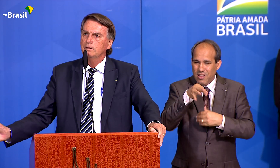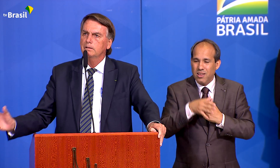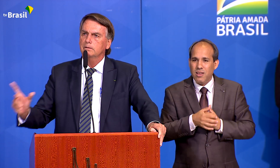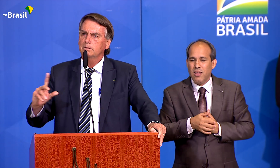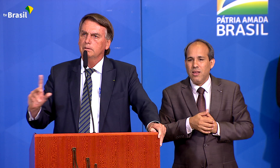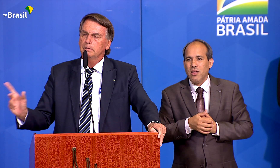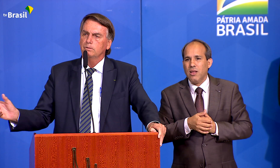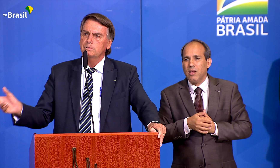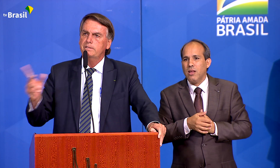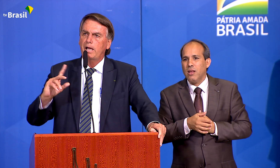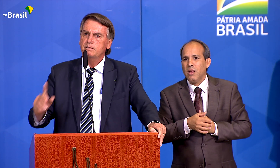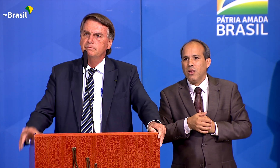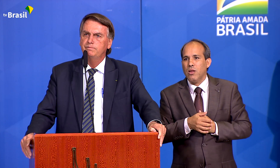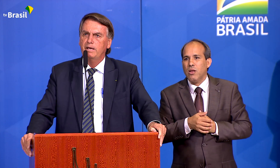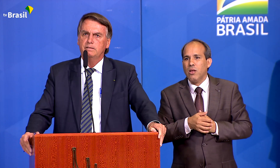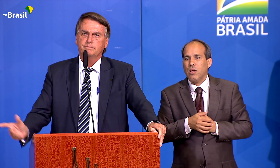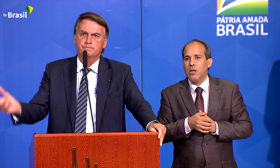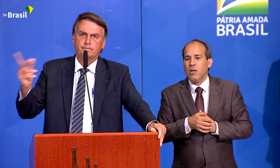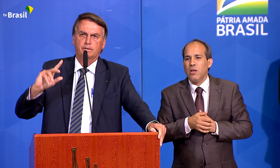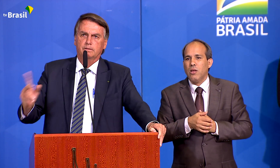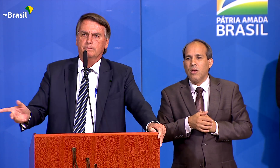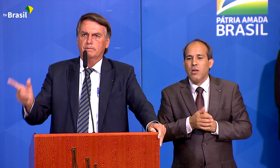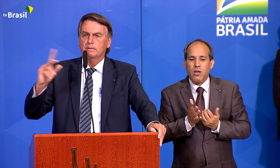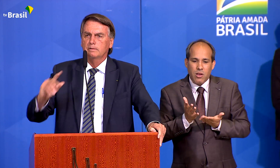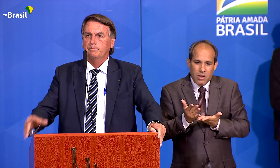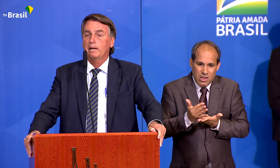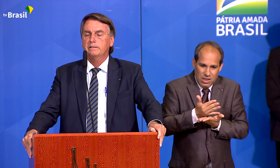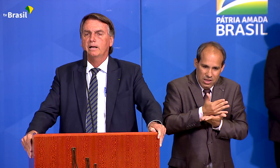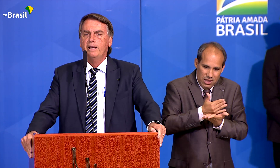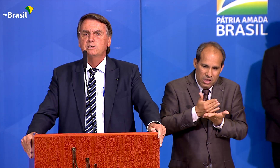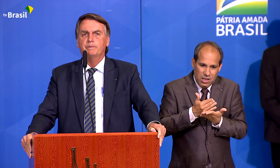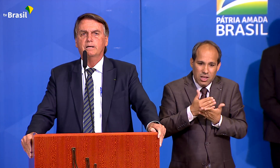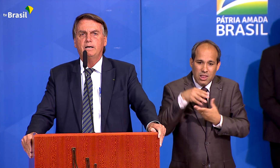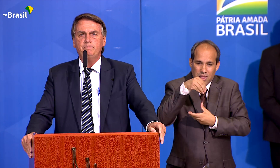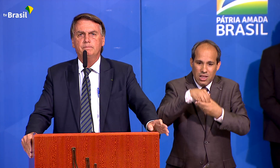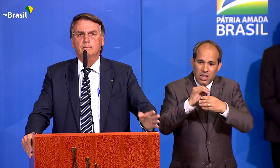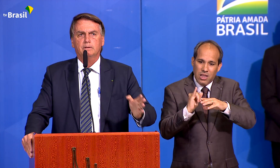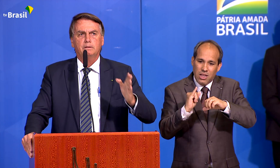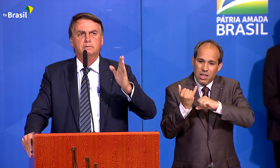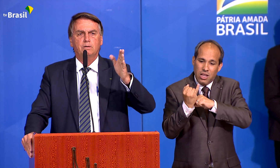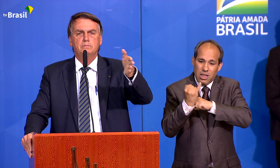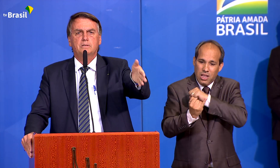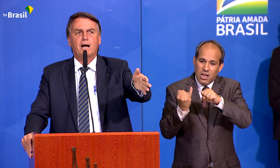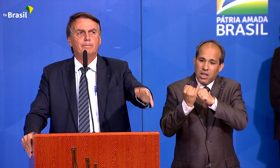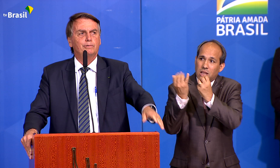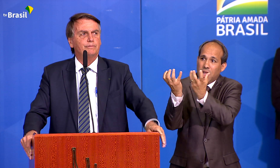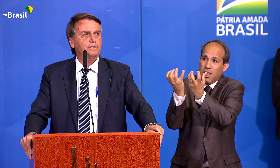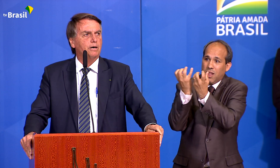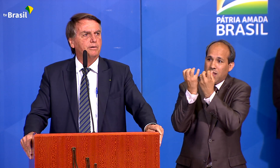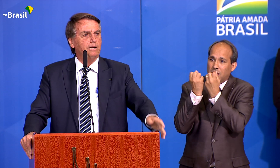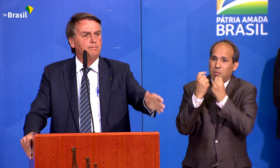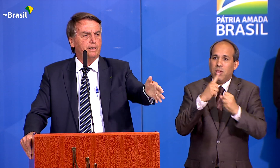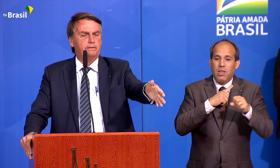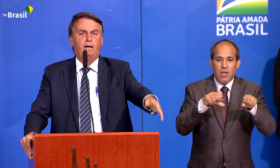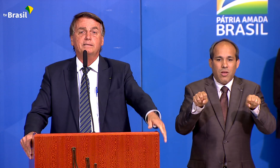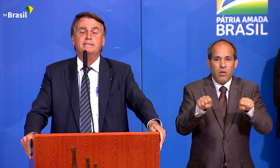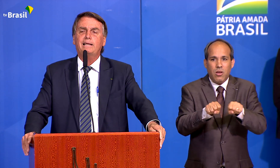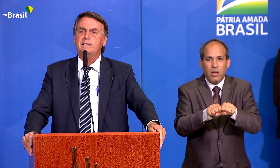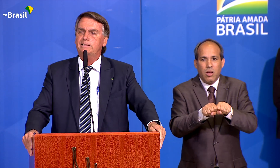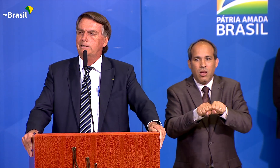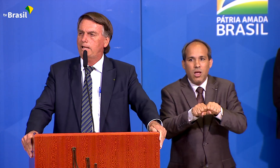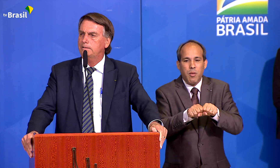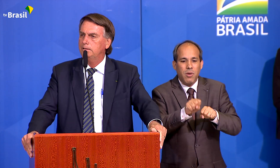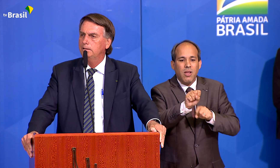e os das vem e pela internet para cá e tem um cabo no final que